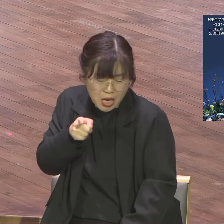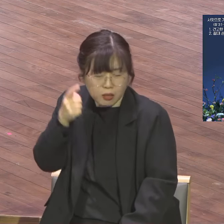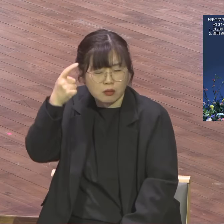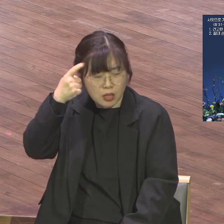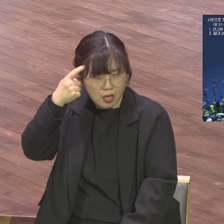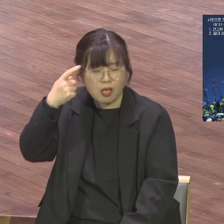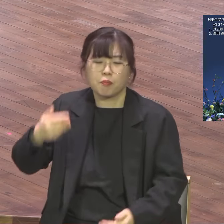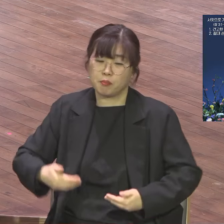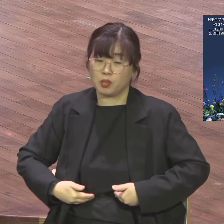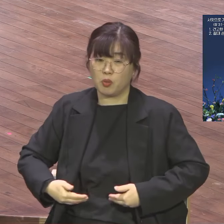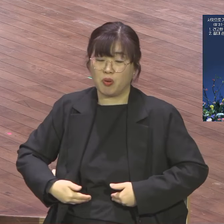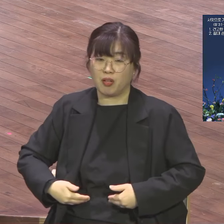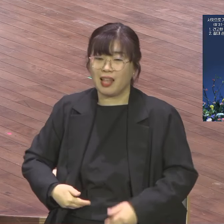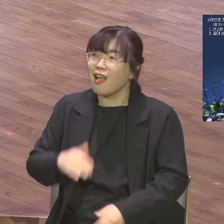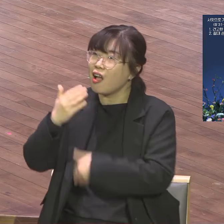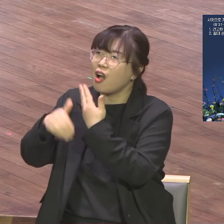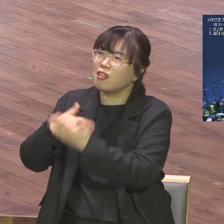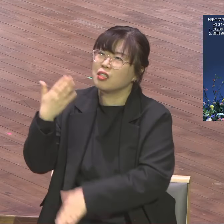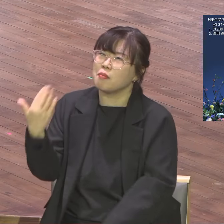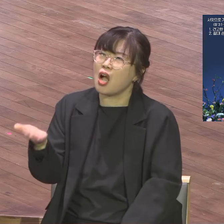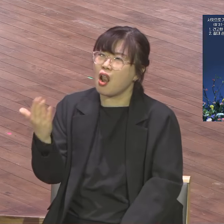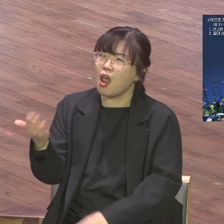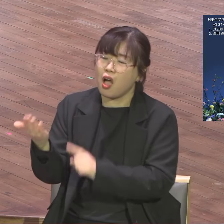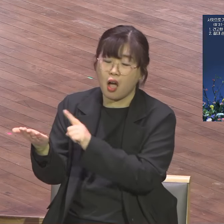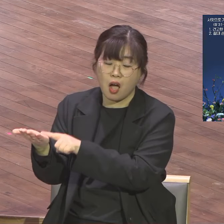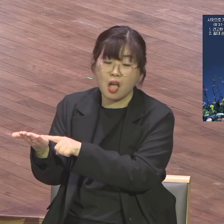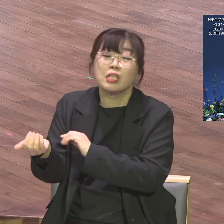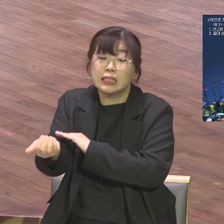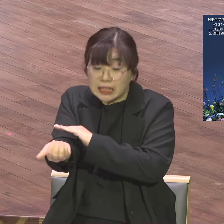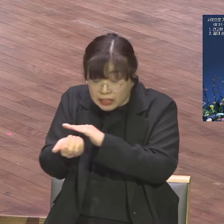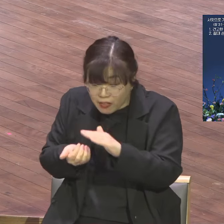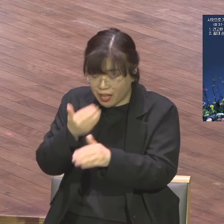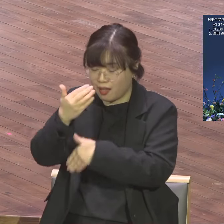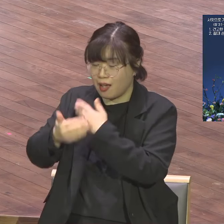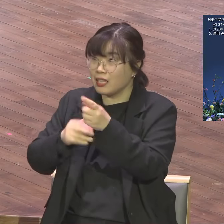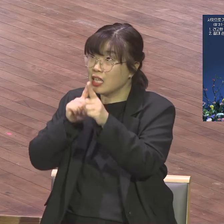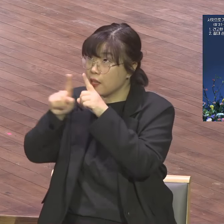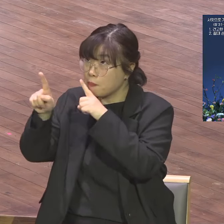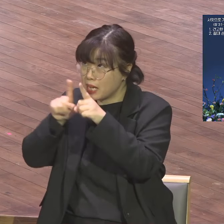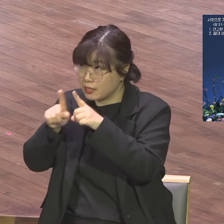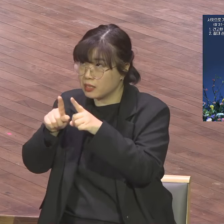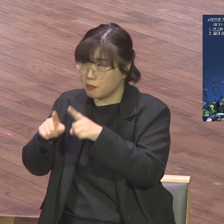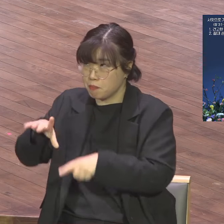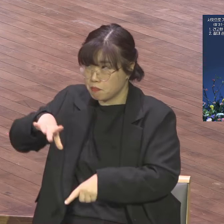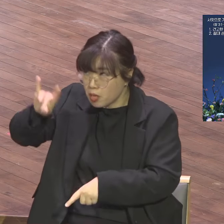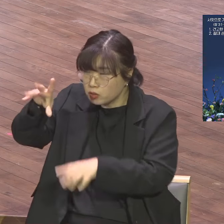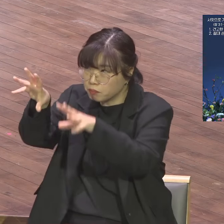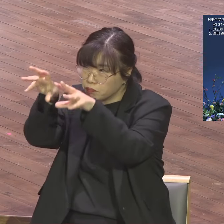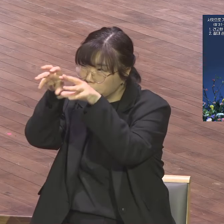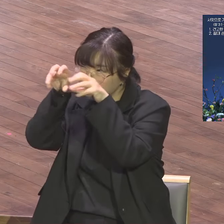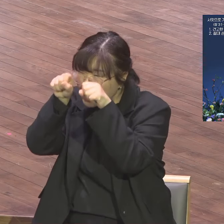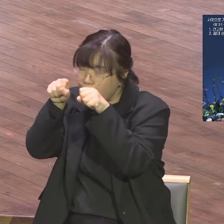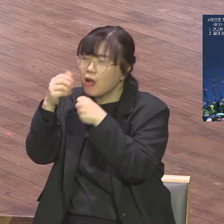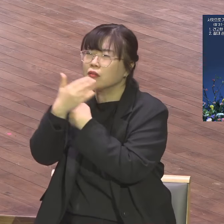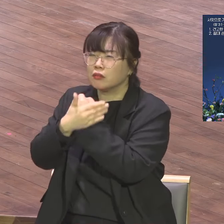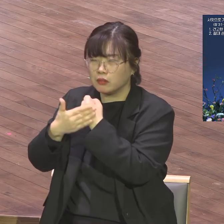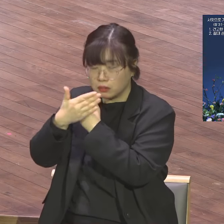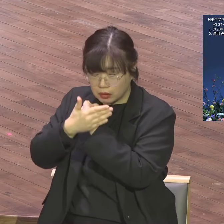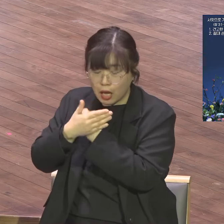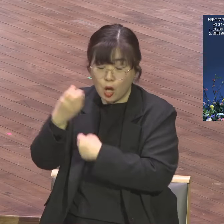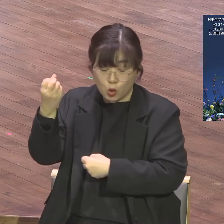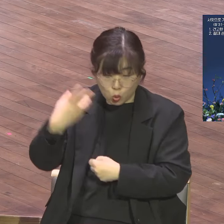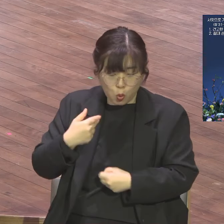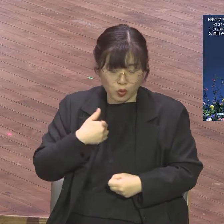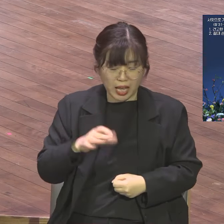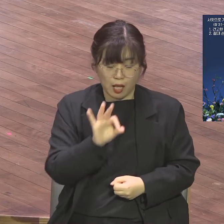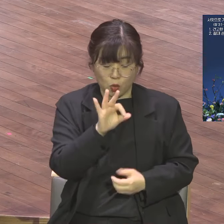전에 주세요 하기 전에 하나님의 말씀이 우리 가르치고 있는 각종 헌금생활부터 올바르게